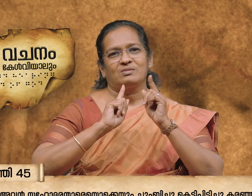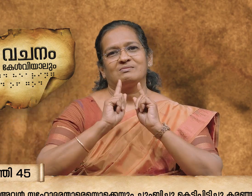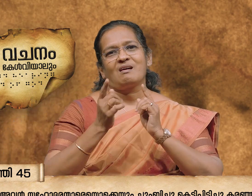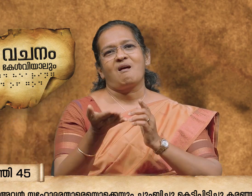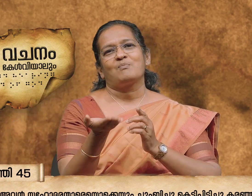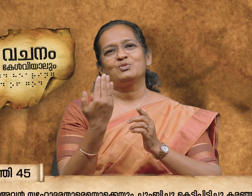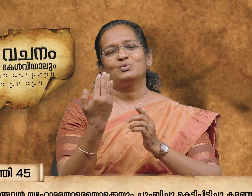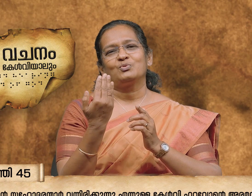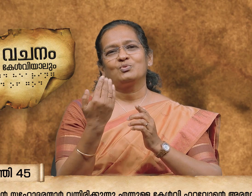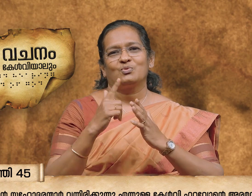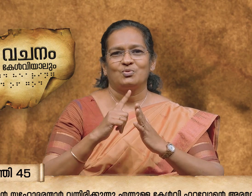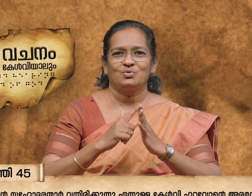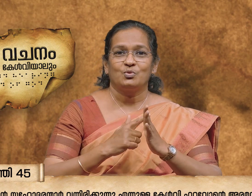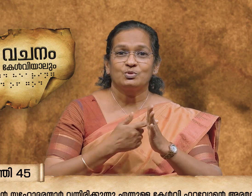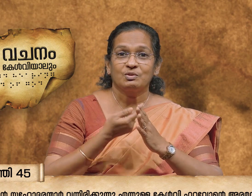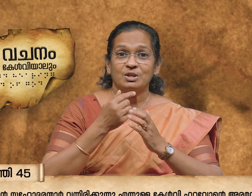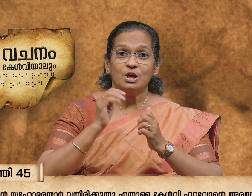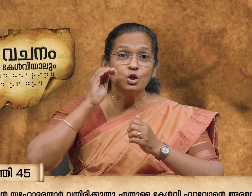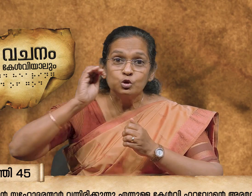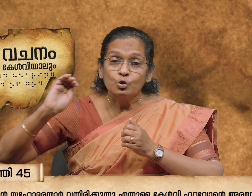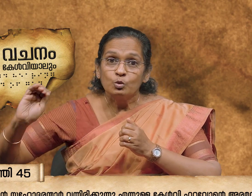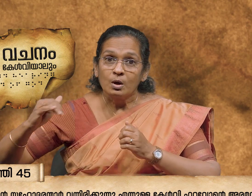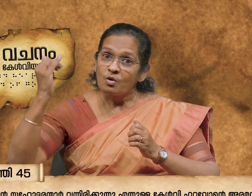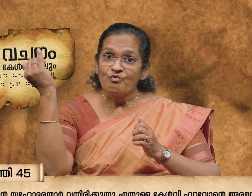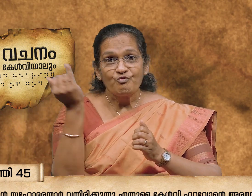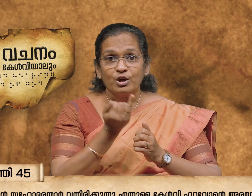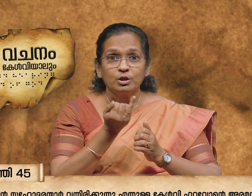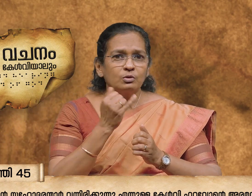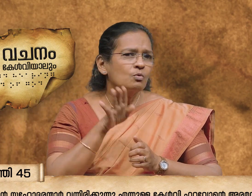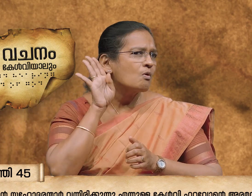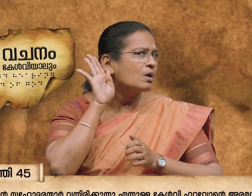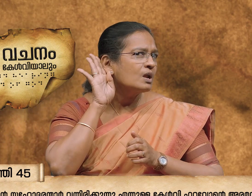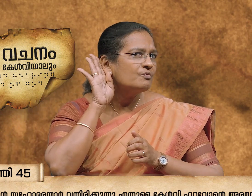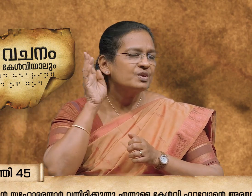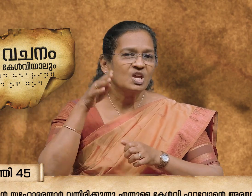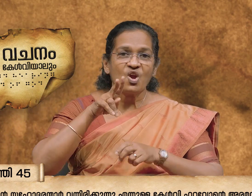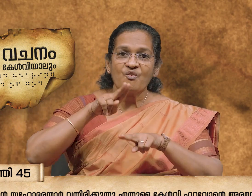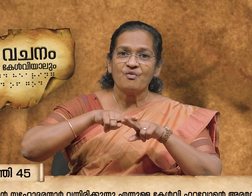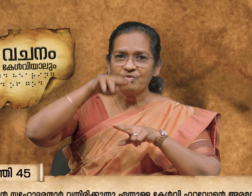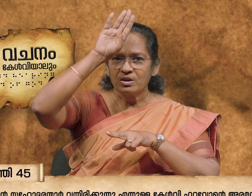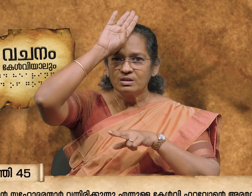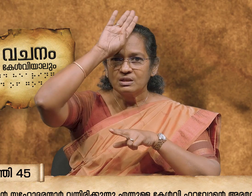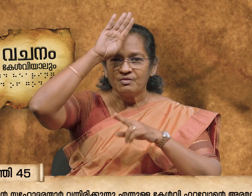സല്ലാപിച്ചു. യോസഫിൻ്റെ സഹോദരന്മാർ വന്നിരിക്കുന്നു എന്നുള്ള കേൾവി ഫറവോൻ്റെ അരമനയിൽ